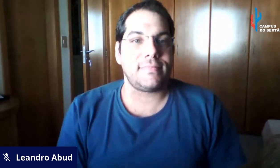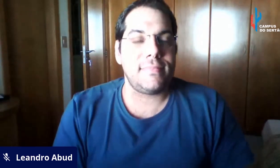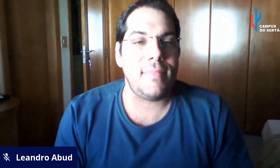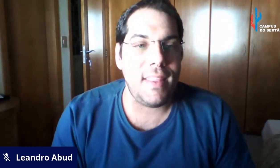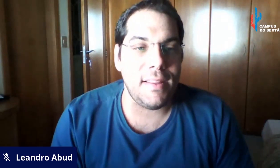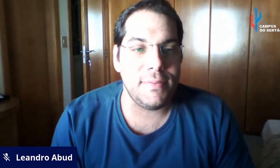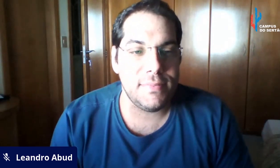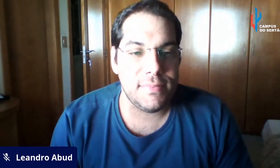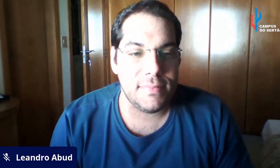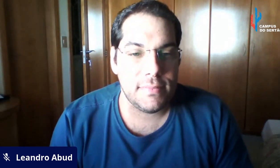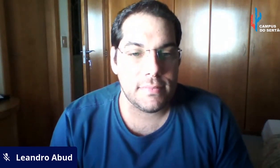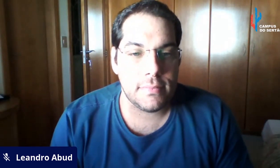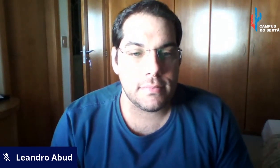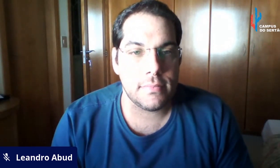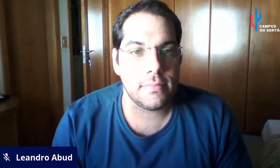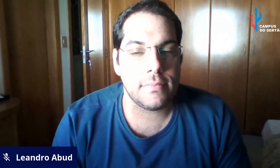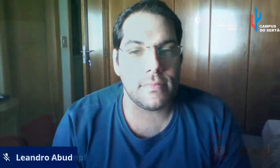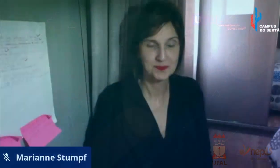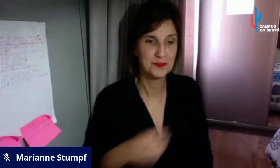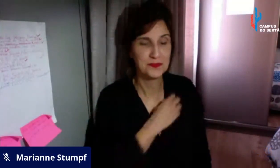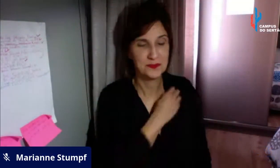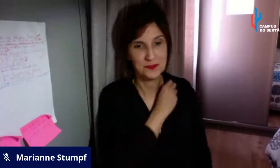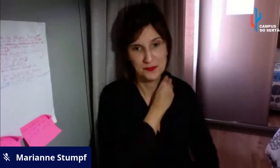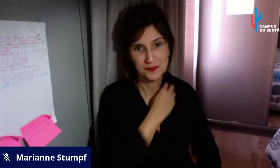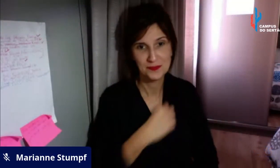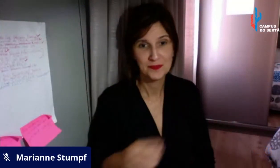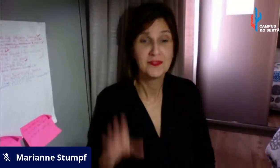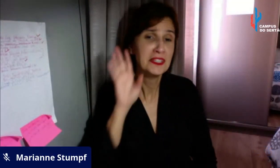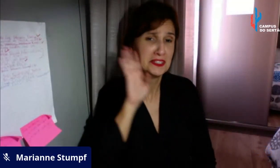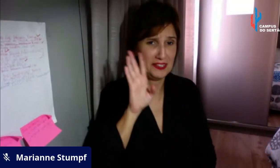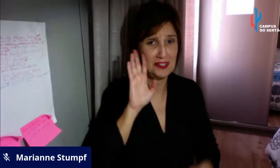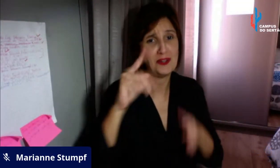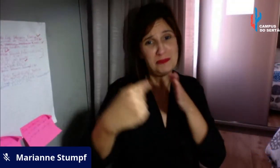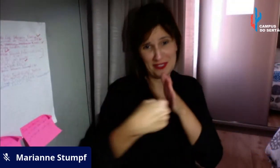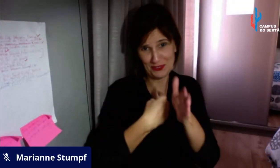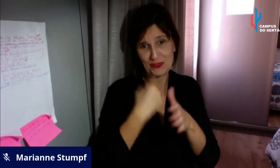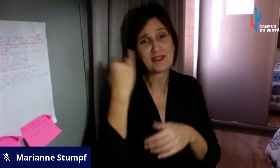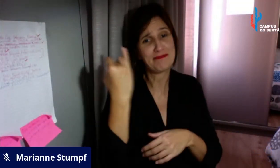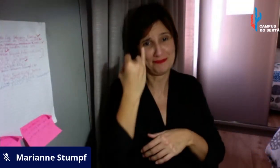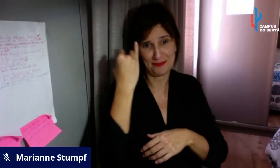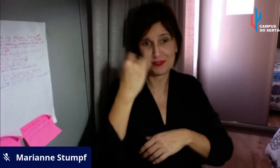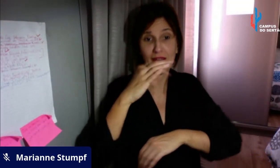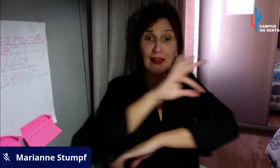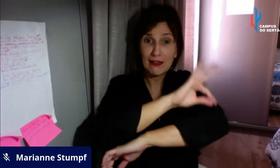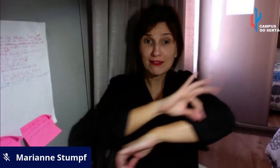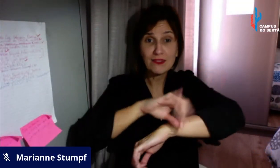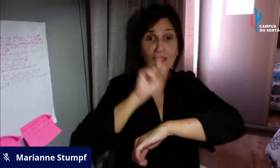coisa relativa a isso? Algumas regras de arquitetura na construção de escolas bilíngues?